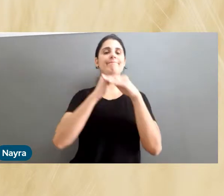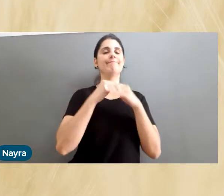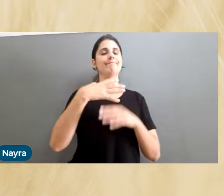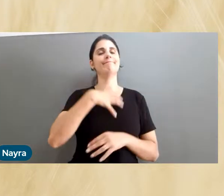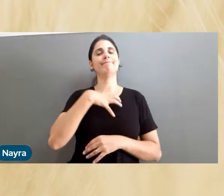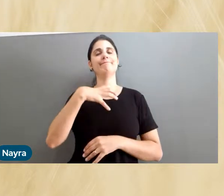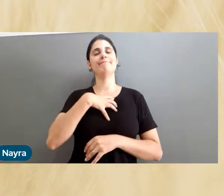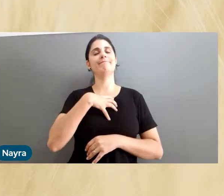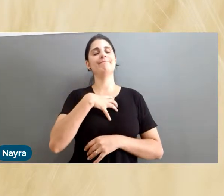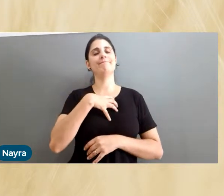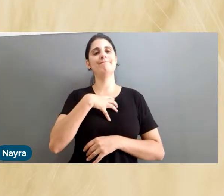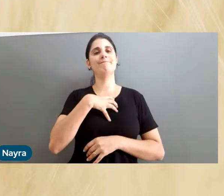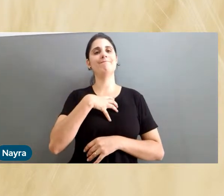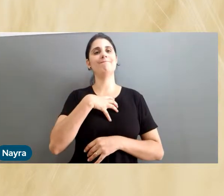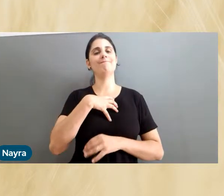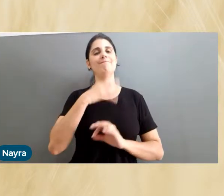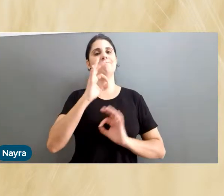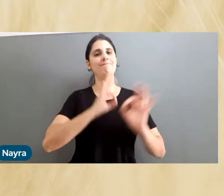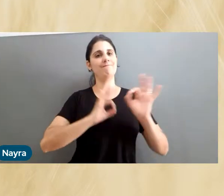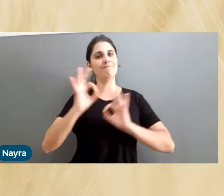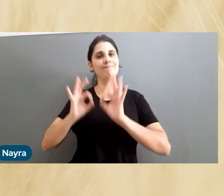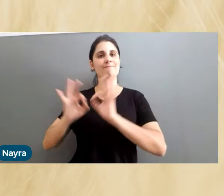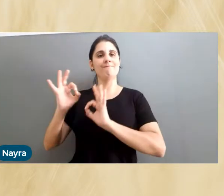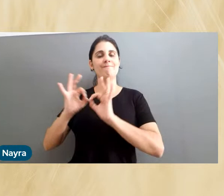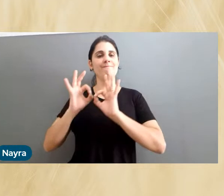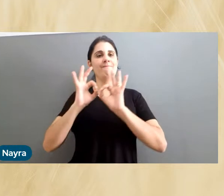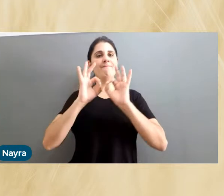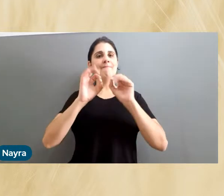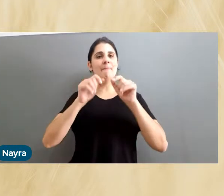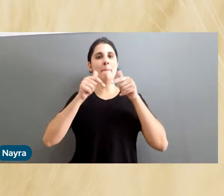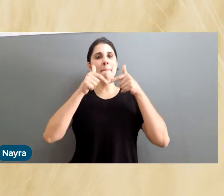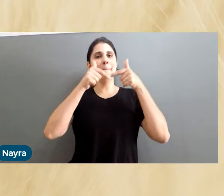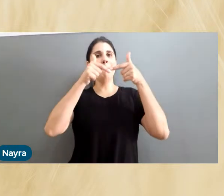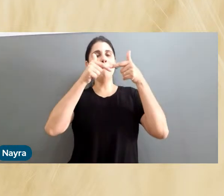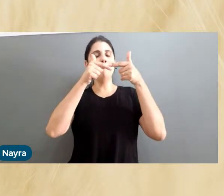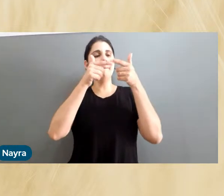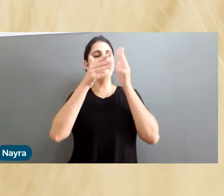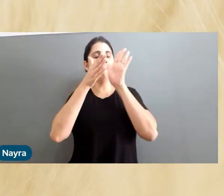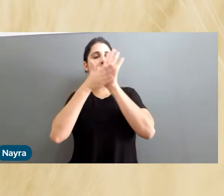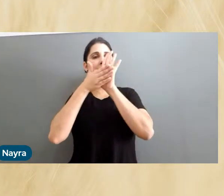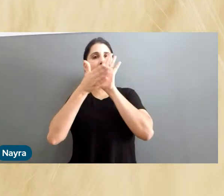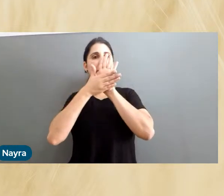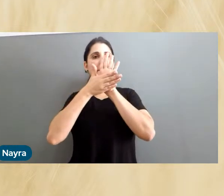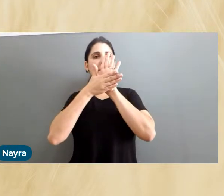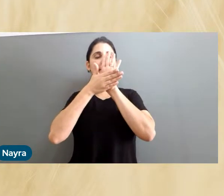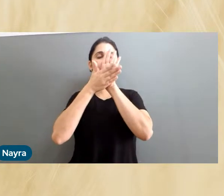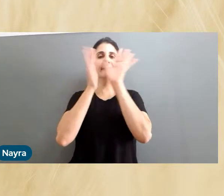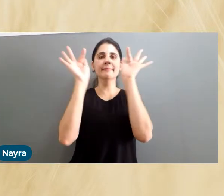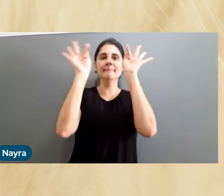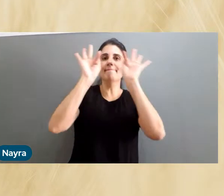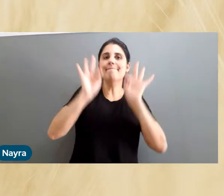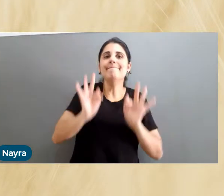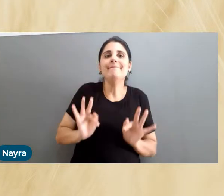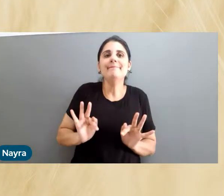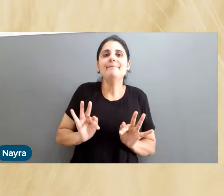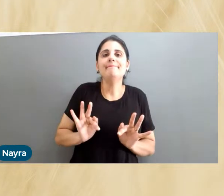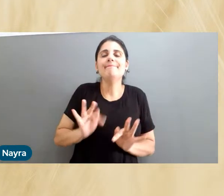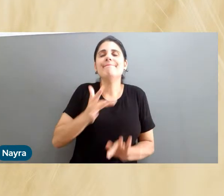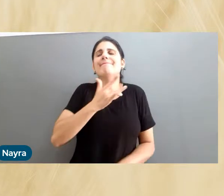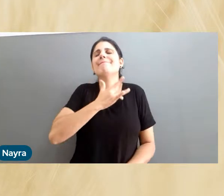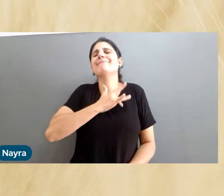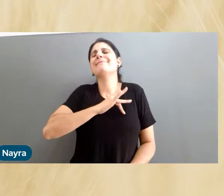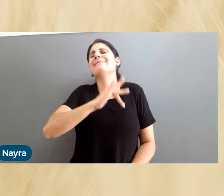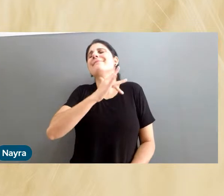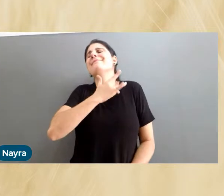pensamentos ajustados com essa nossa proposta. E para nossa felicidade, a misericórdia divina age